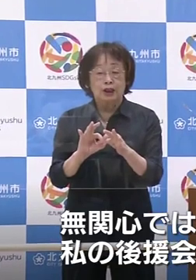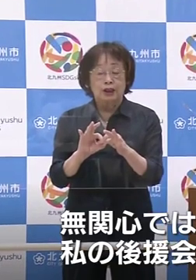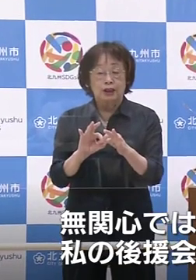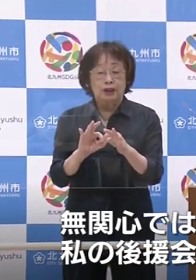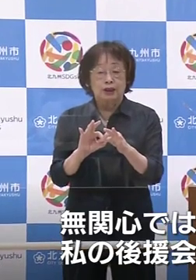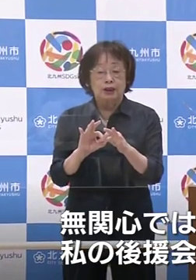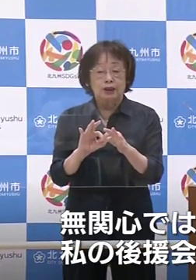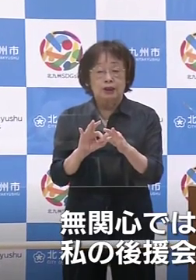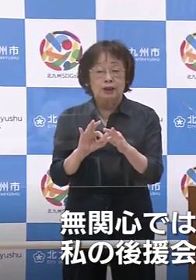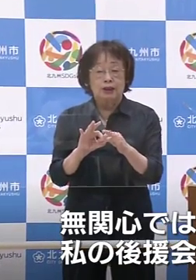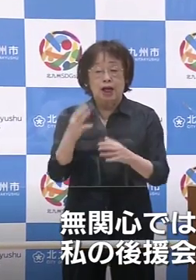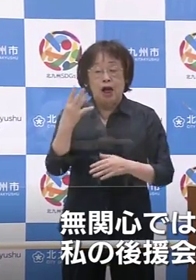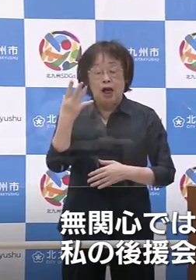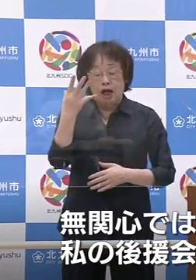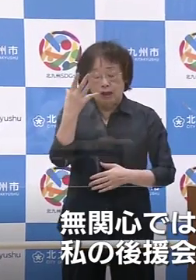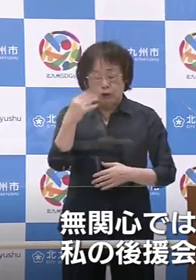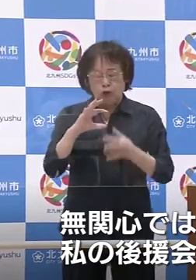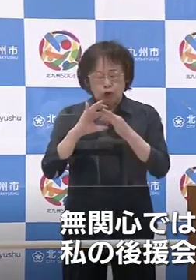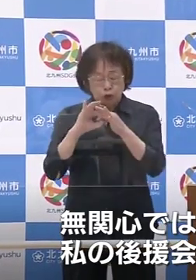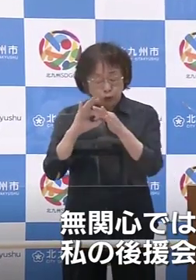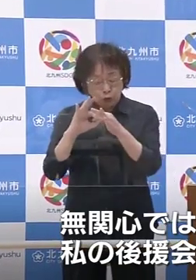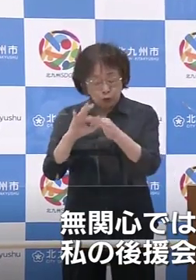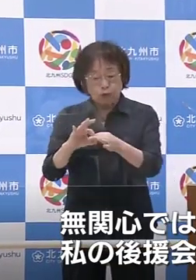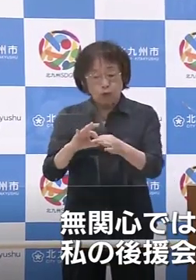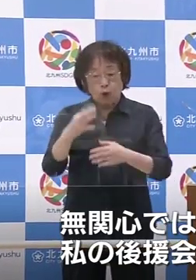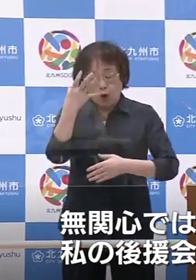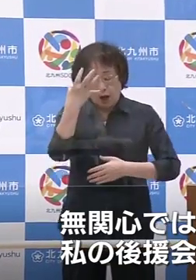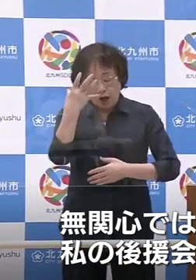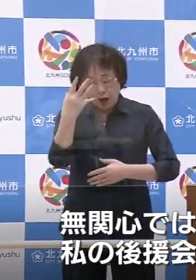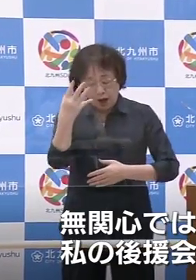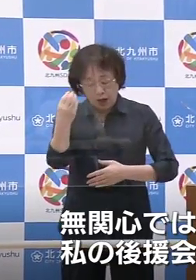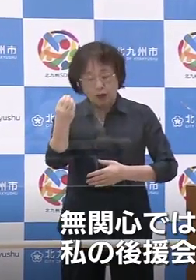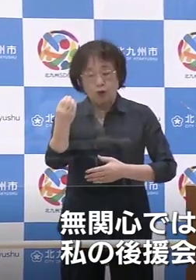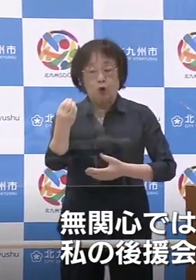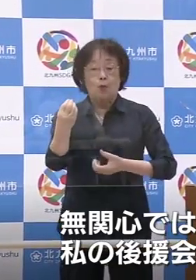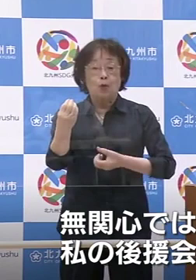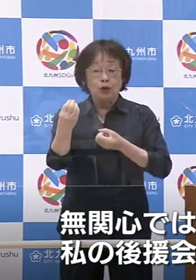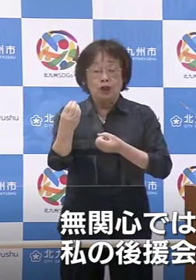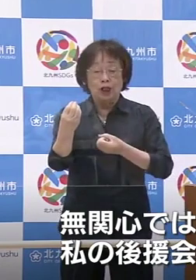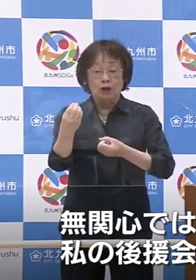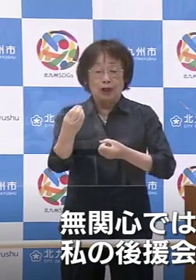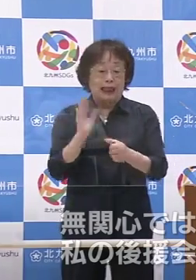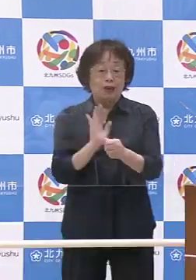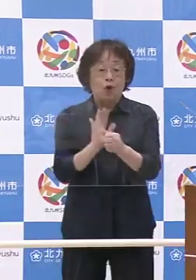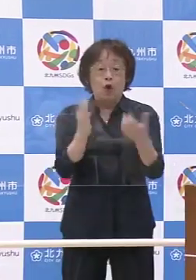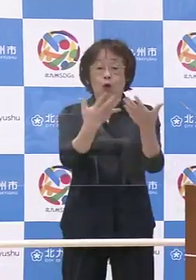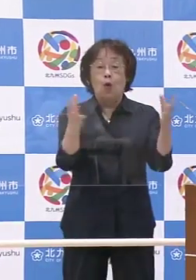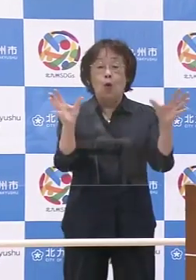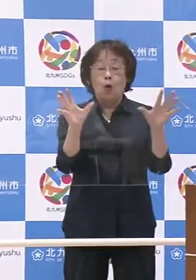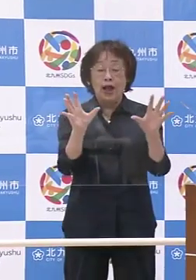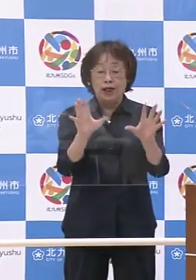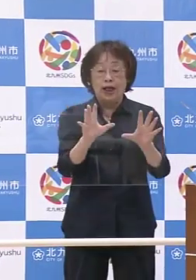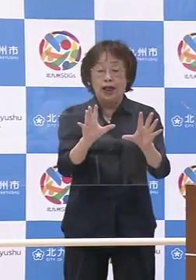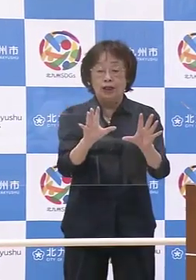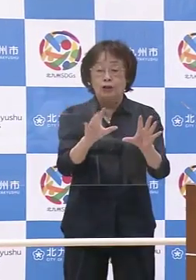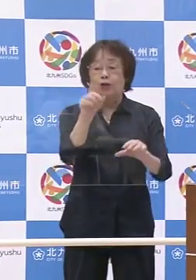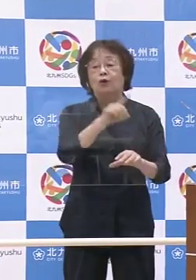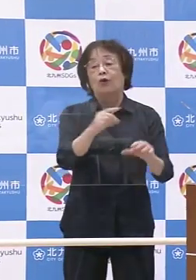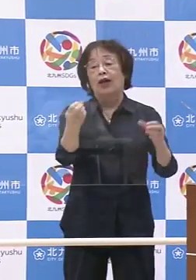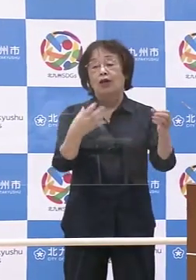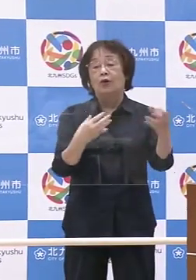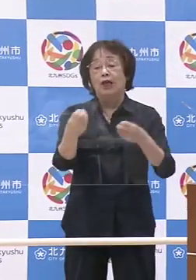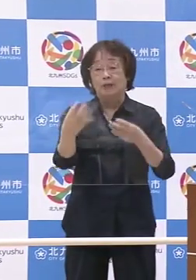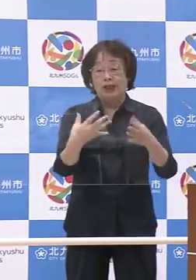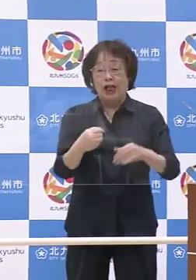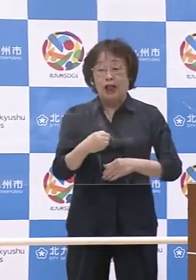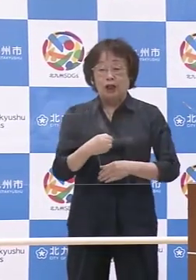はをれないだろうというのが私の講演会の多くのの直言であります来年2月に